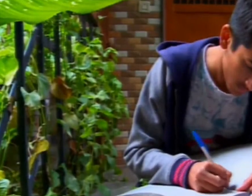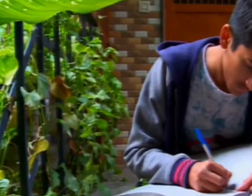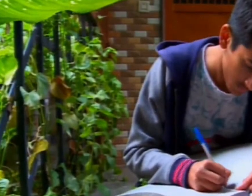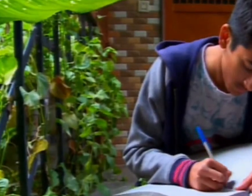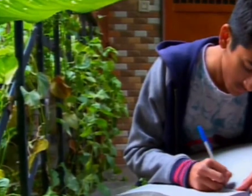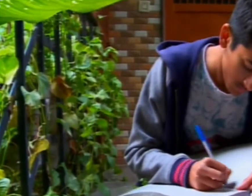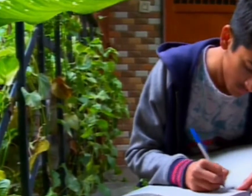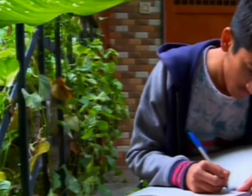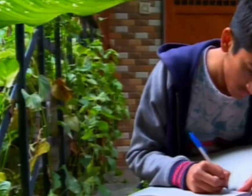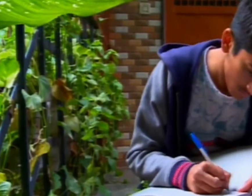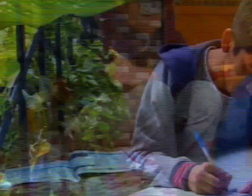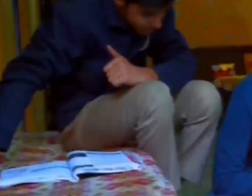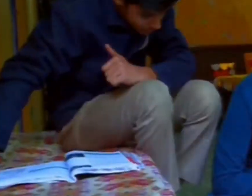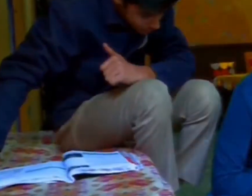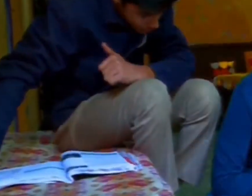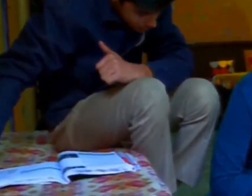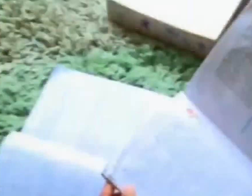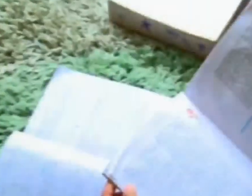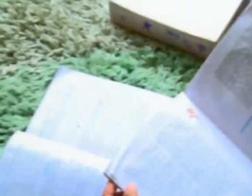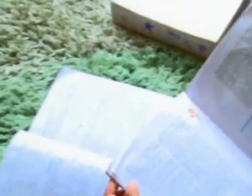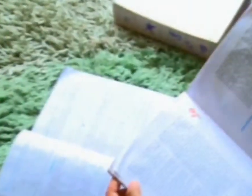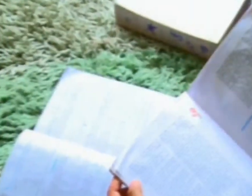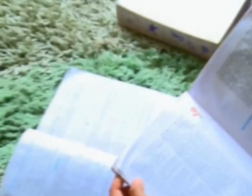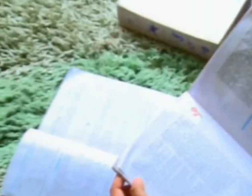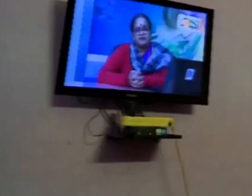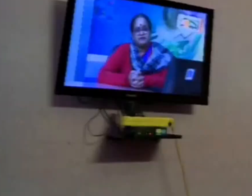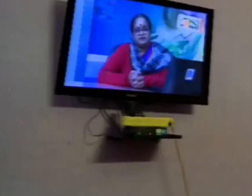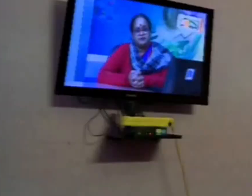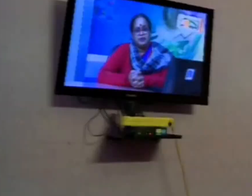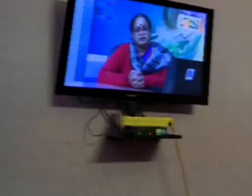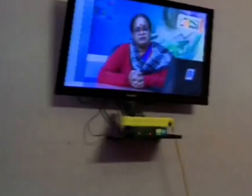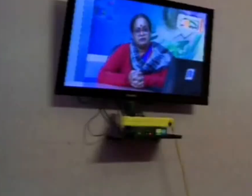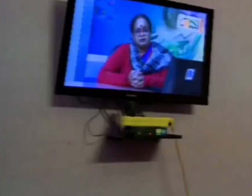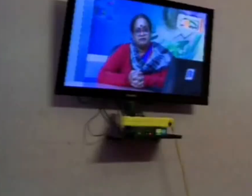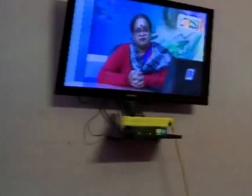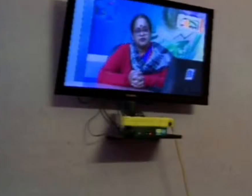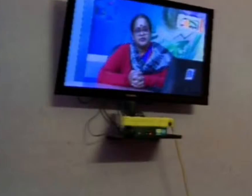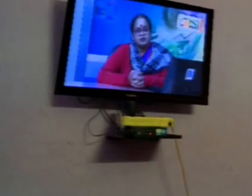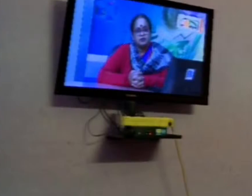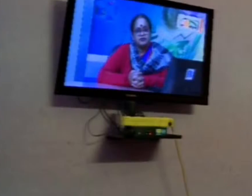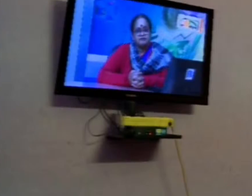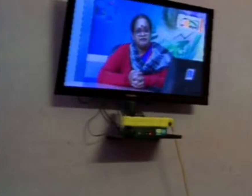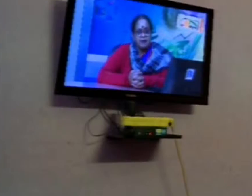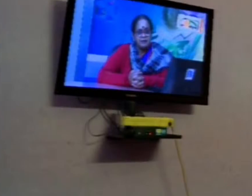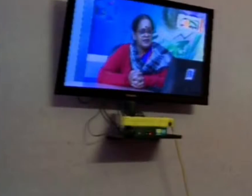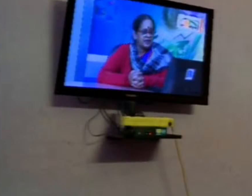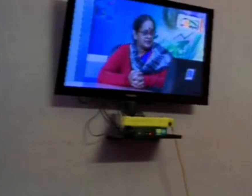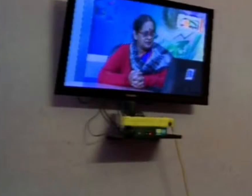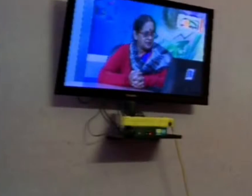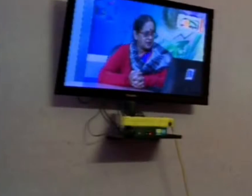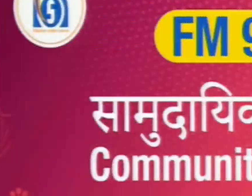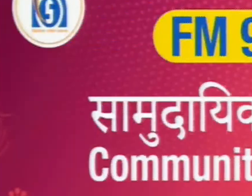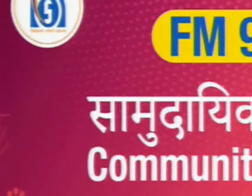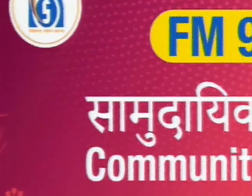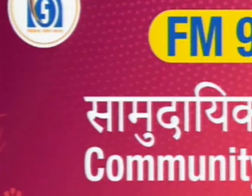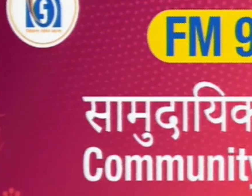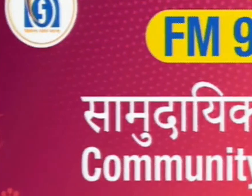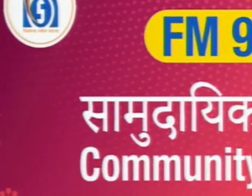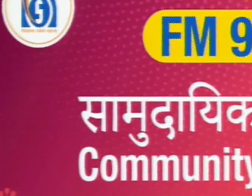स्व अध्ययन सामग्री से पढ़ते रहें। आपके लिए PM ई-विद्या पर टीवी, रेडियो वाहिनी